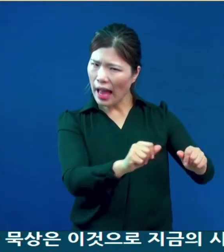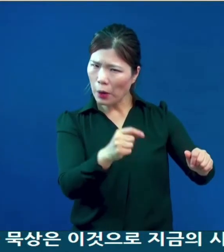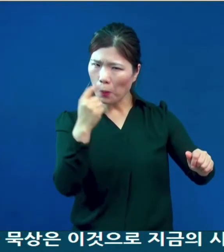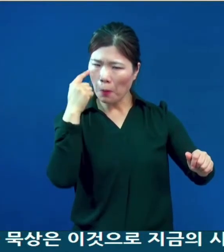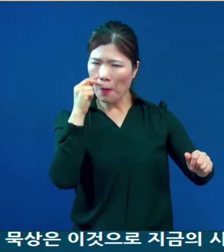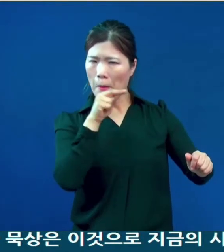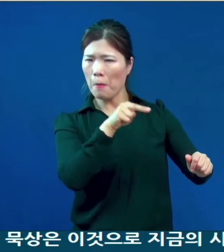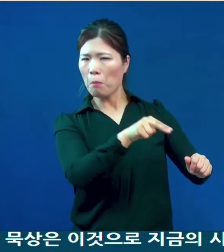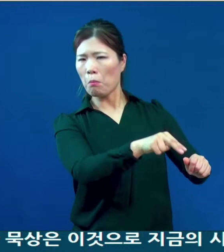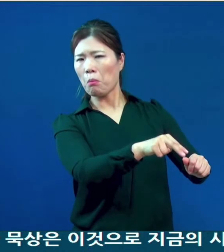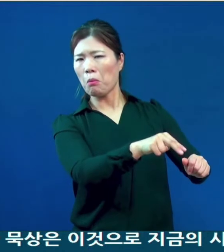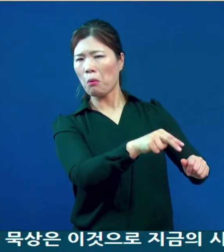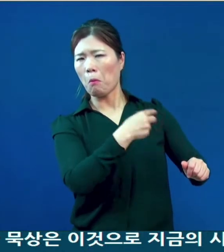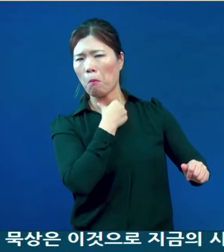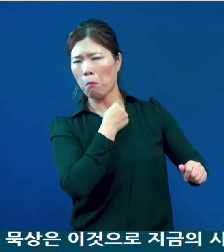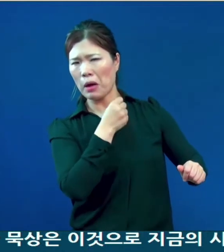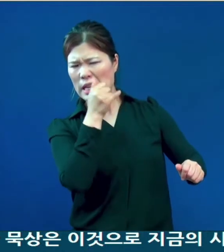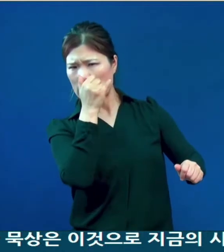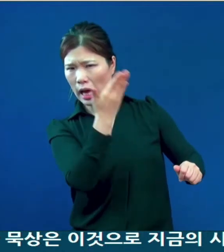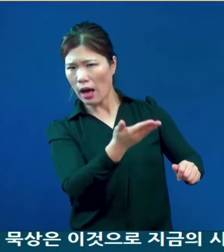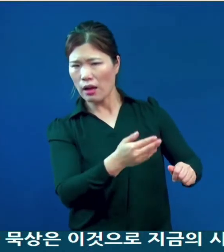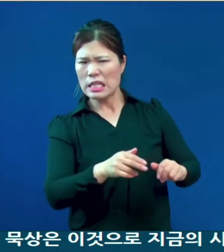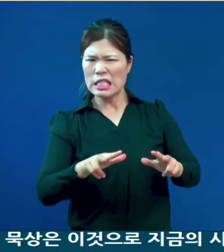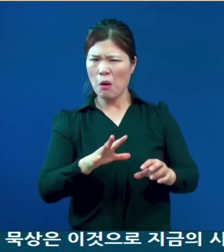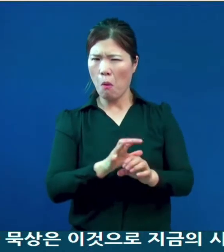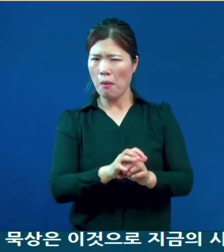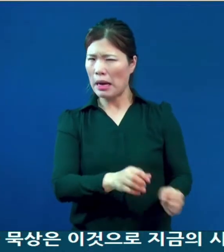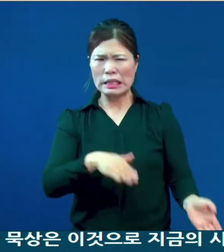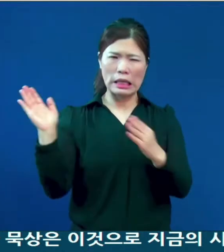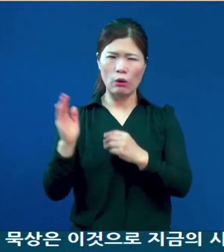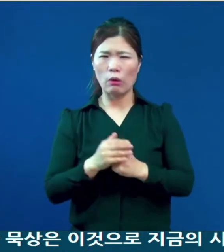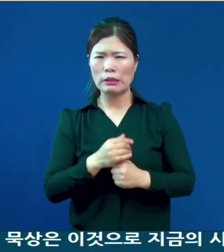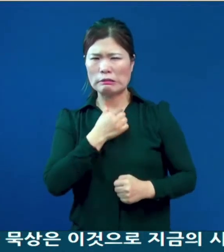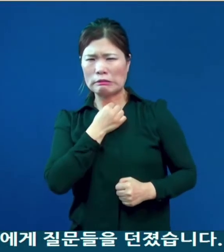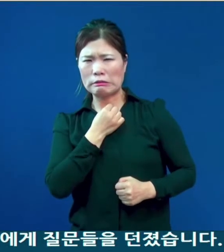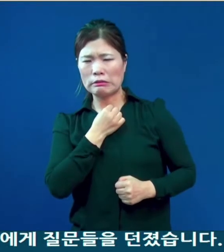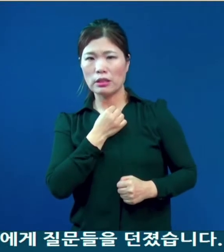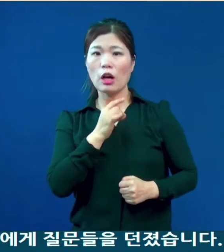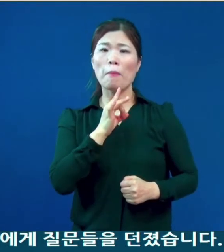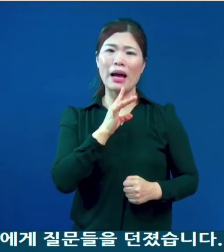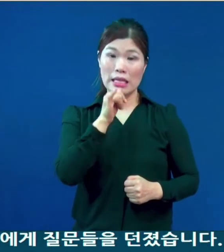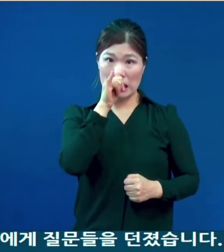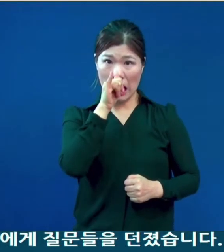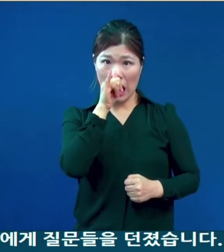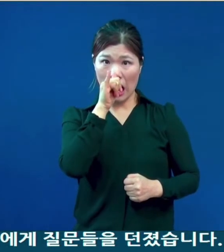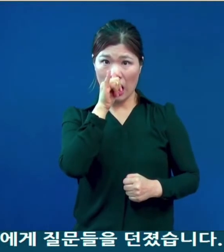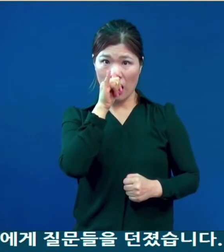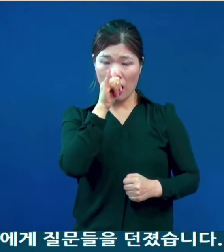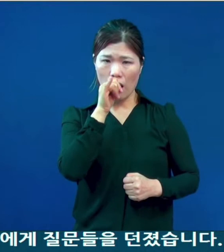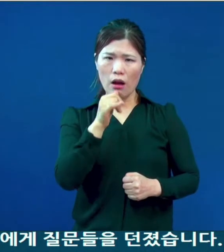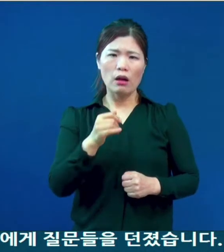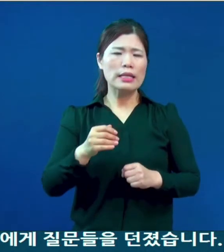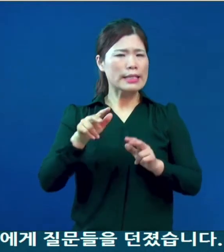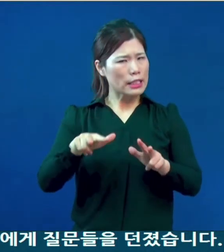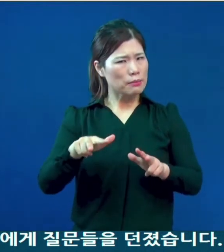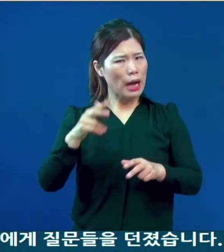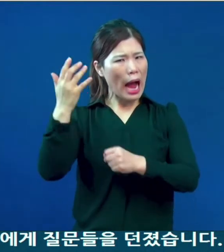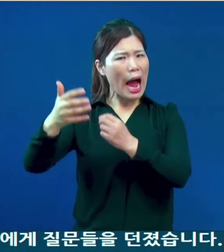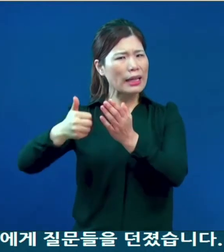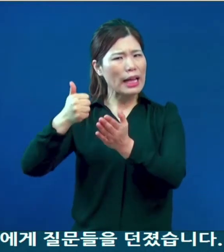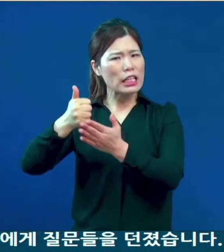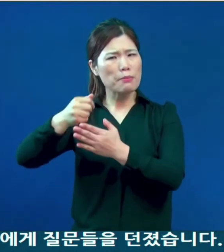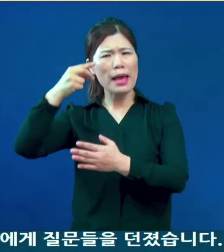사태가 지나가기만을 구하며 현실에 안주하고 있지는 않는가? 하나님의 시선은 과연 어느 곳을